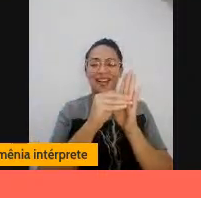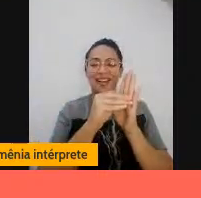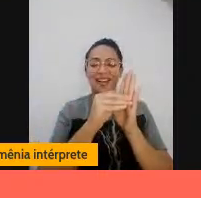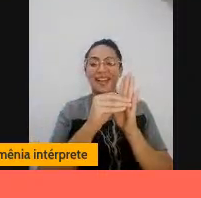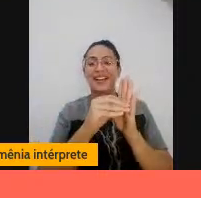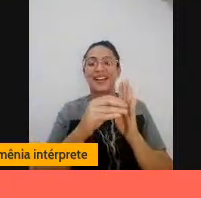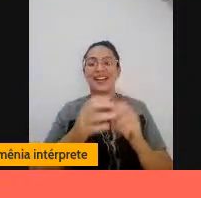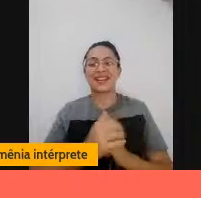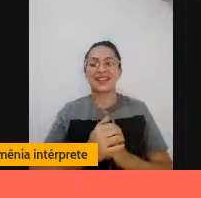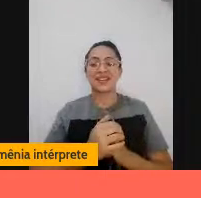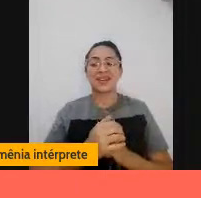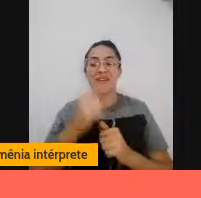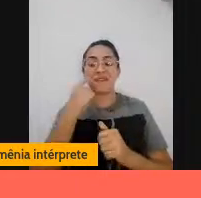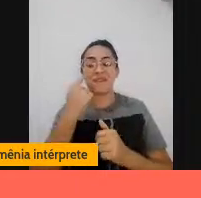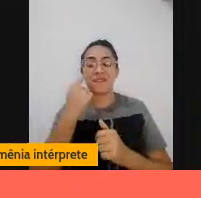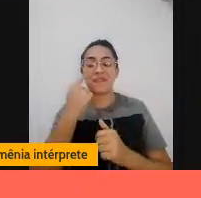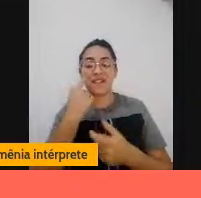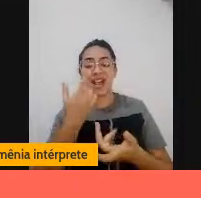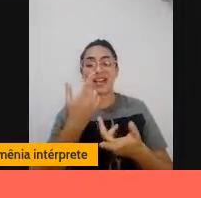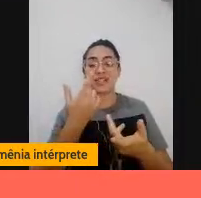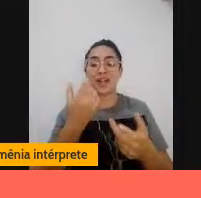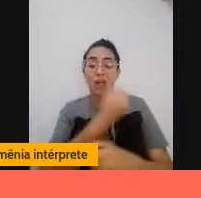estágio probatório, né?